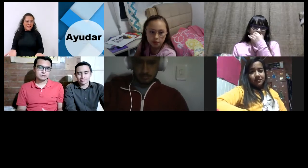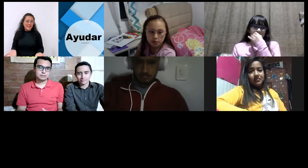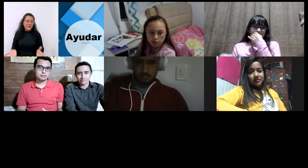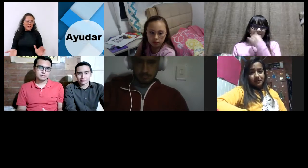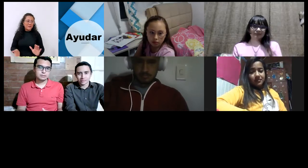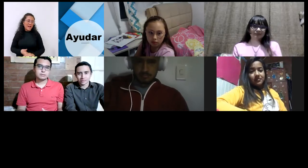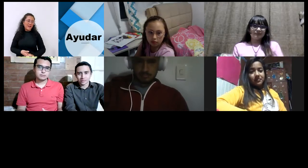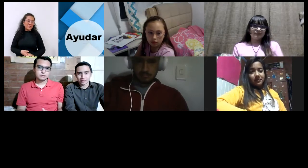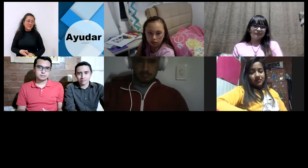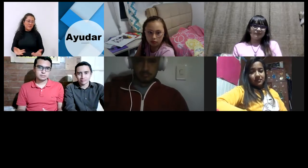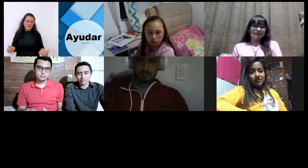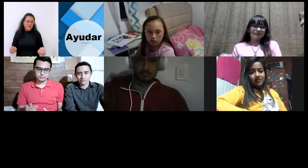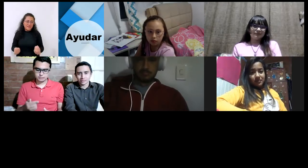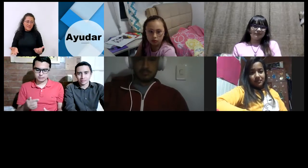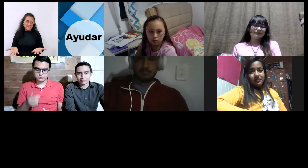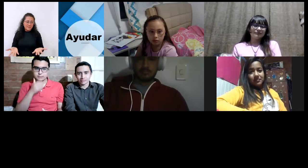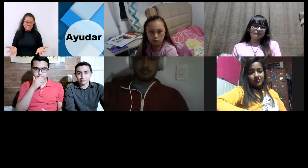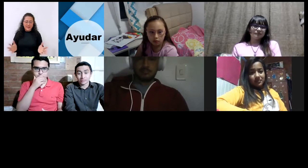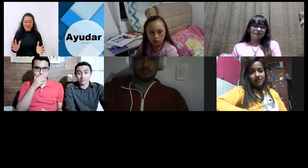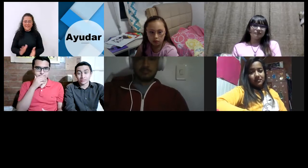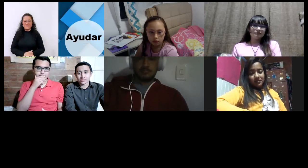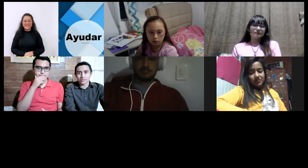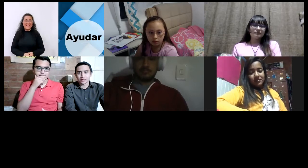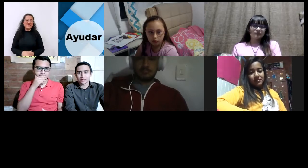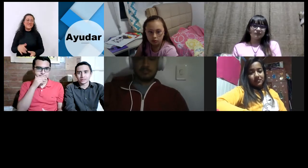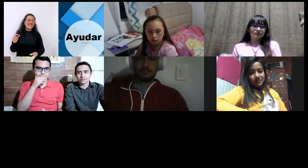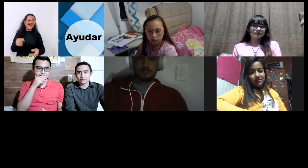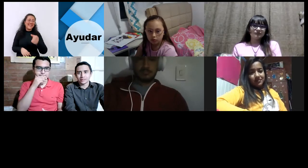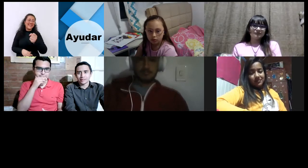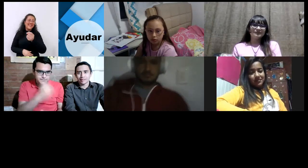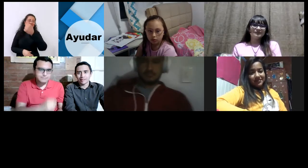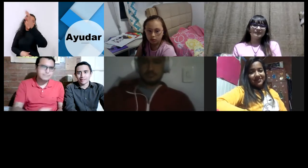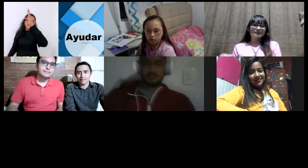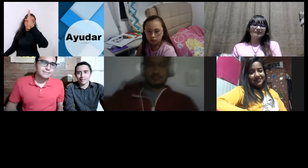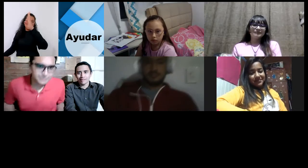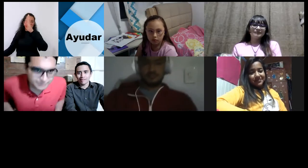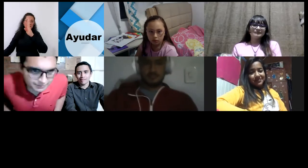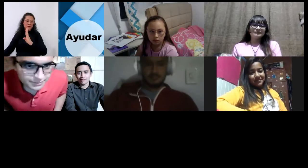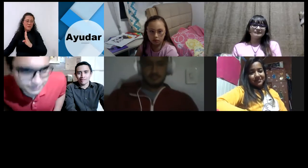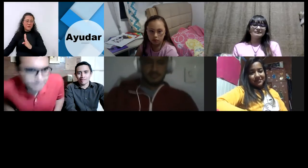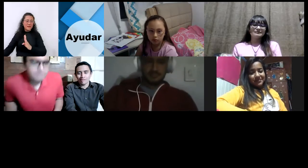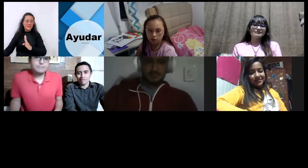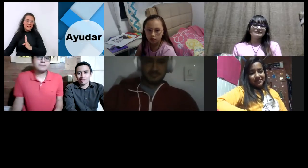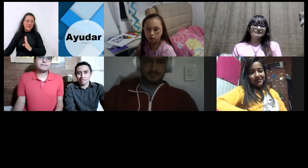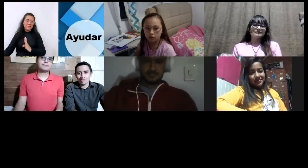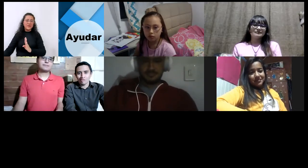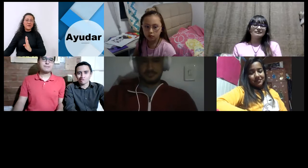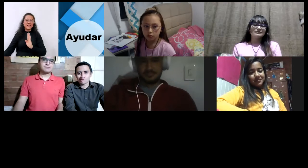el perdón blanco, ¿cierto? No es nada despectivo ni nada. Entonces vamos como con la mano derecha a